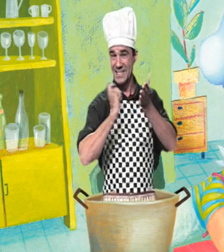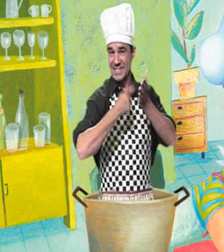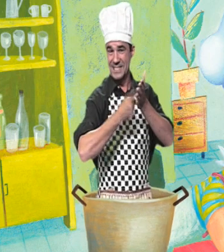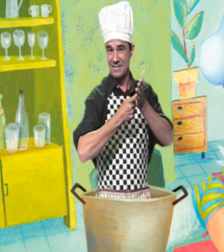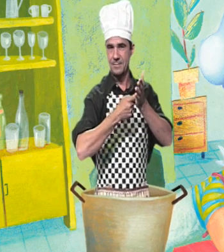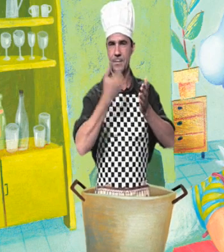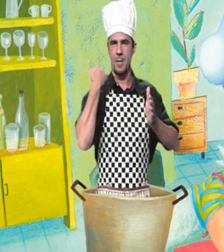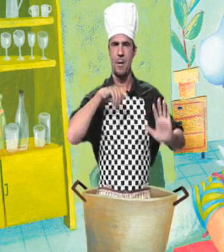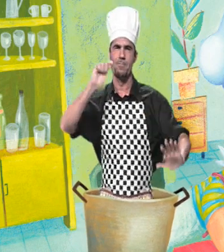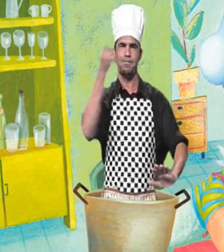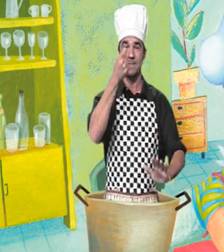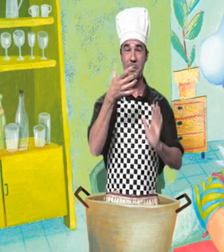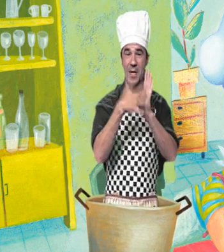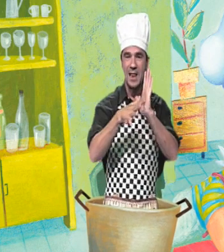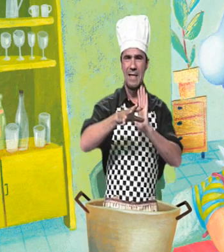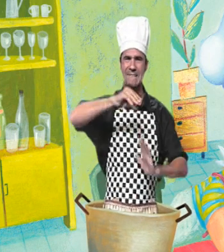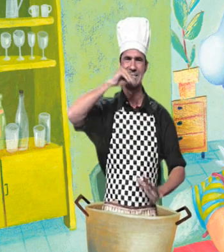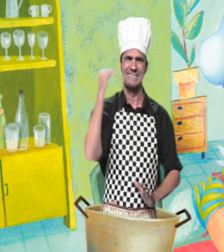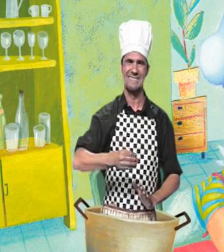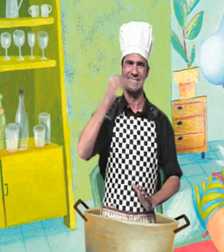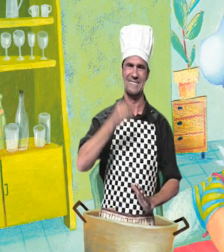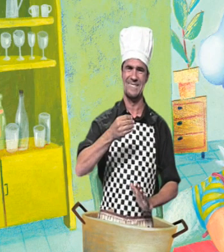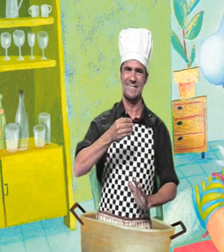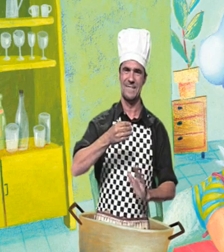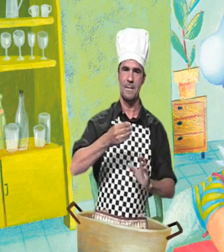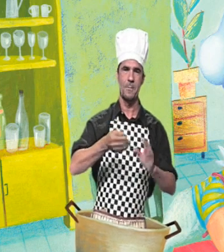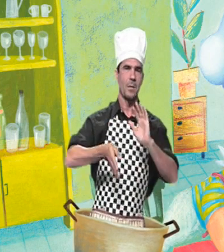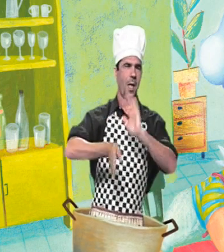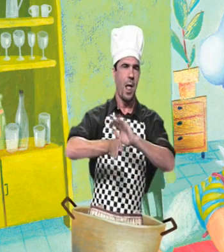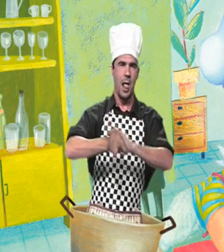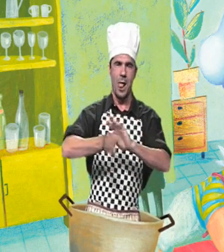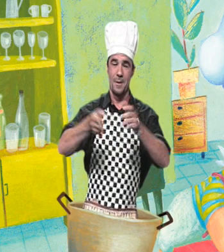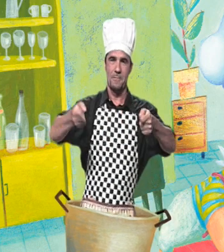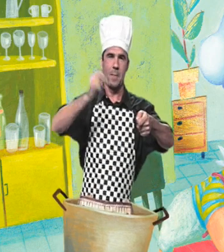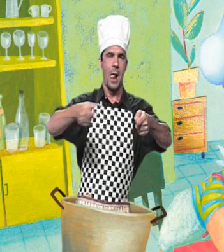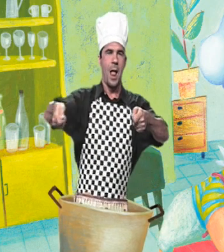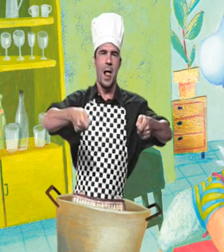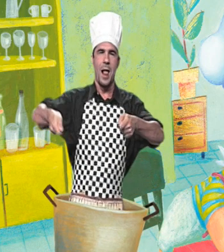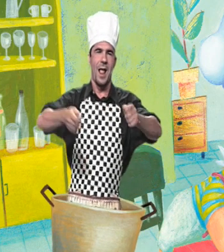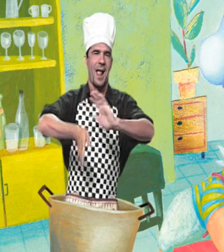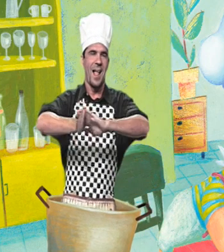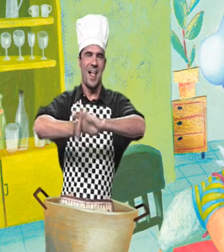En Xim havia aconseguit un bon berenar, i sense passar per la paella.